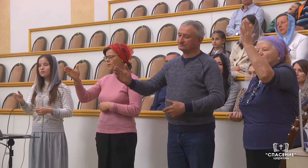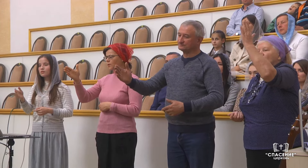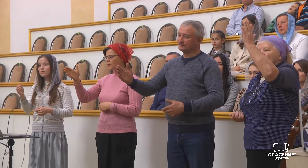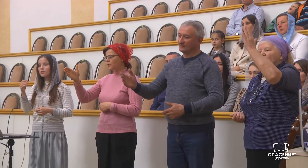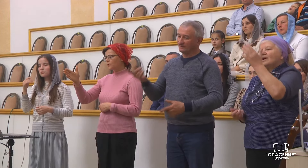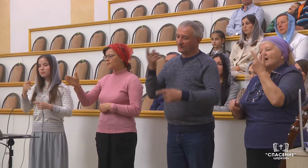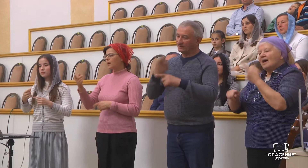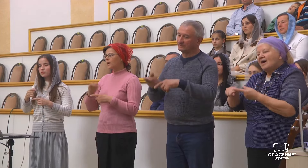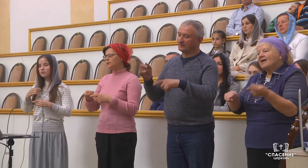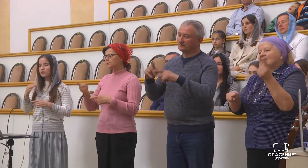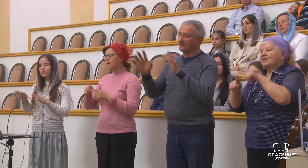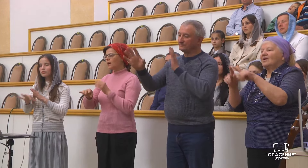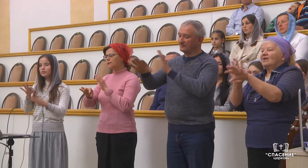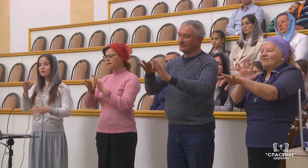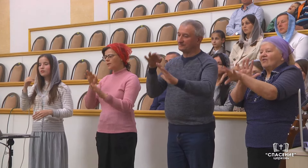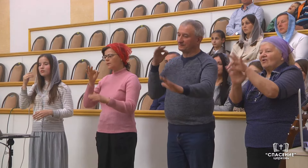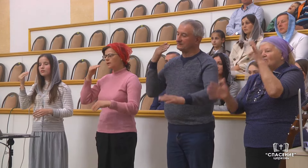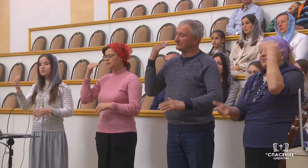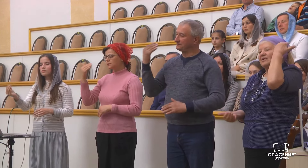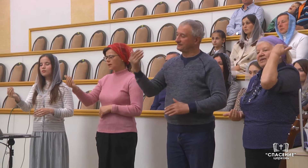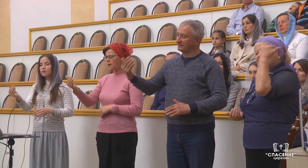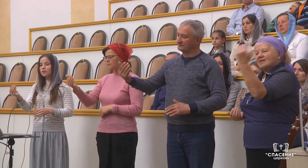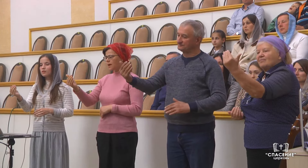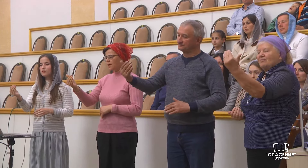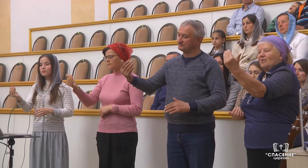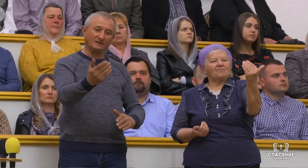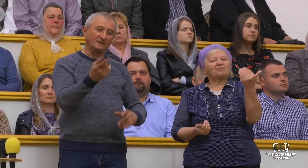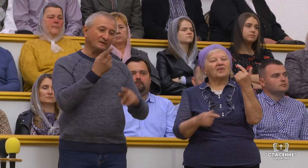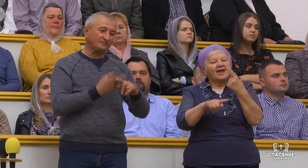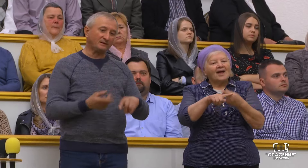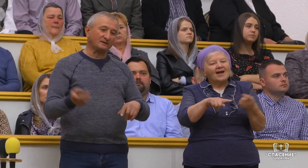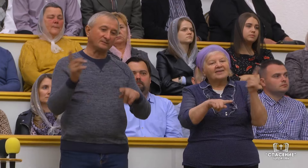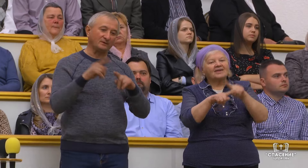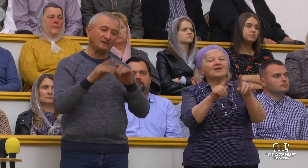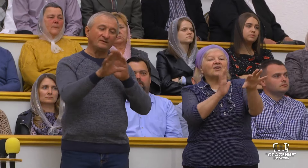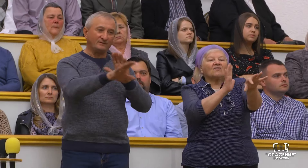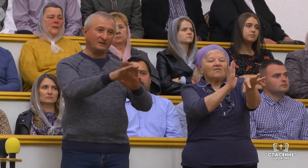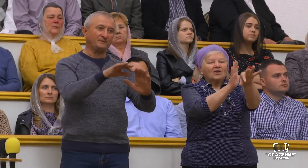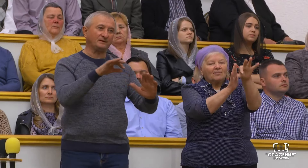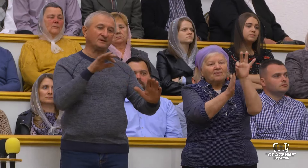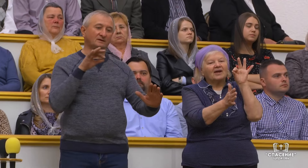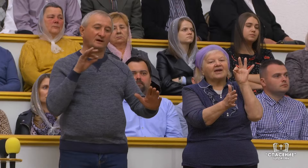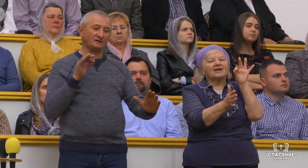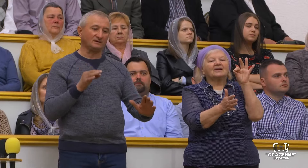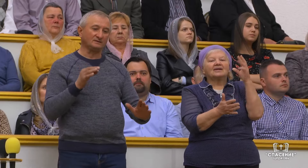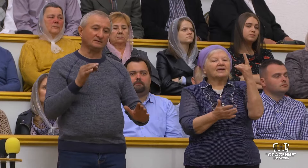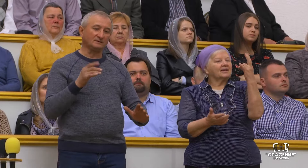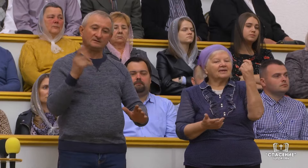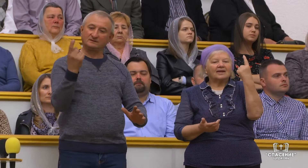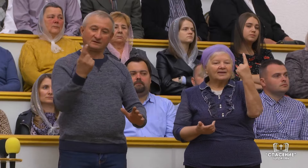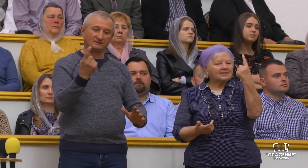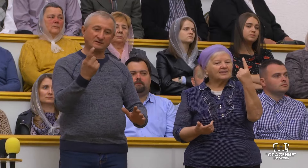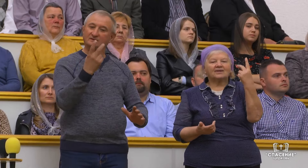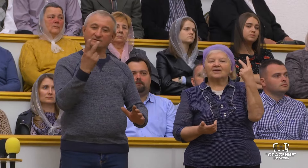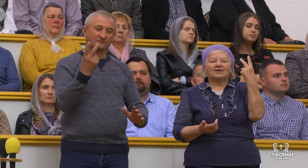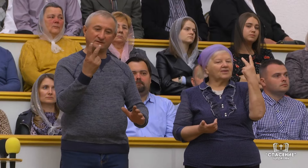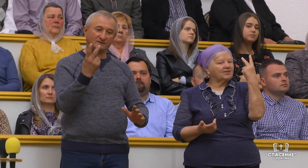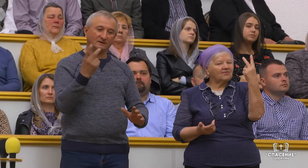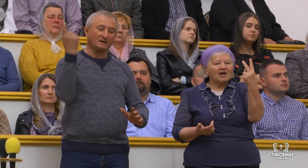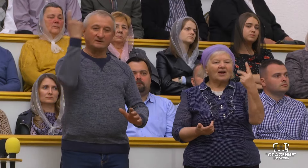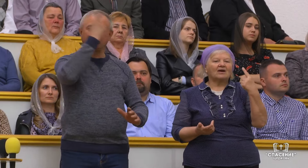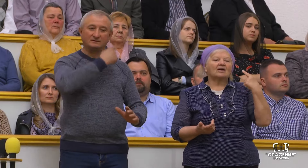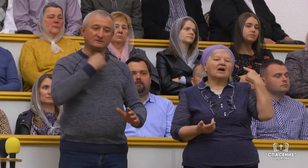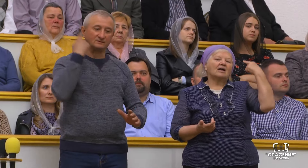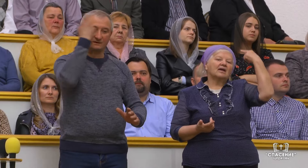проведешь, этот выбор за тобой, этот выбор не на день, ни два,